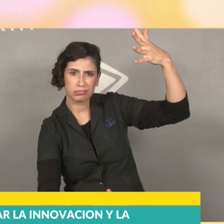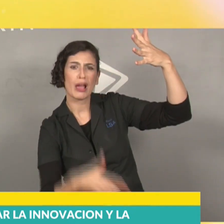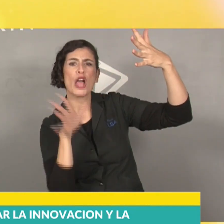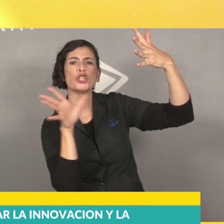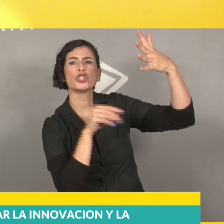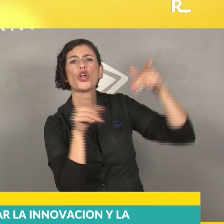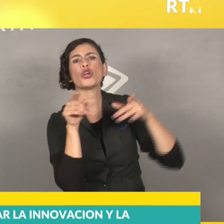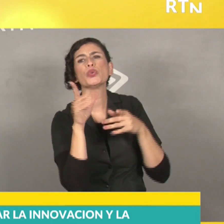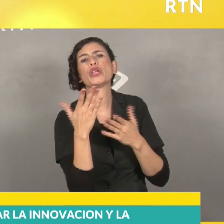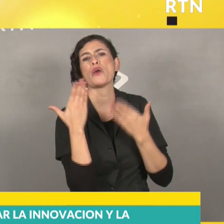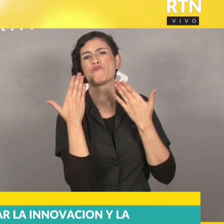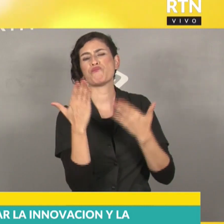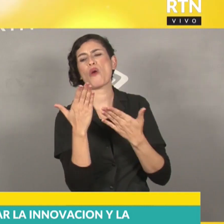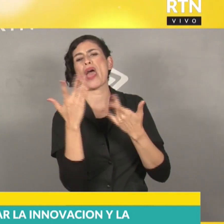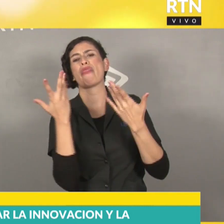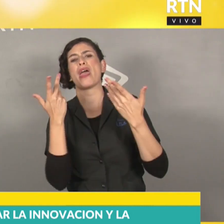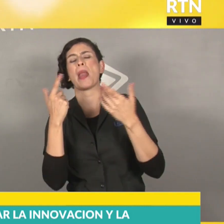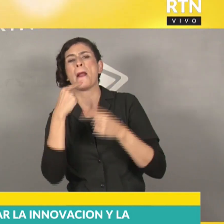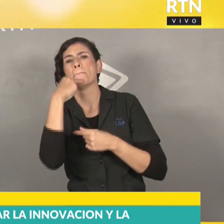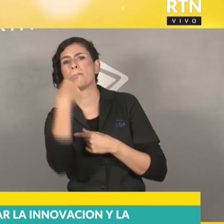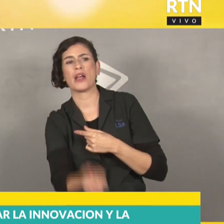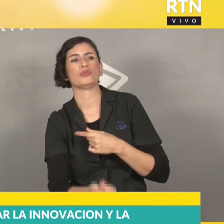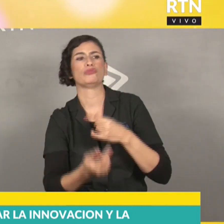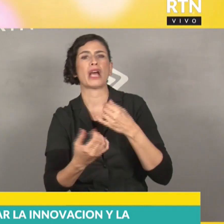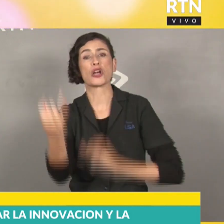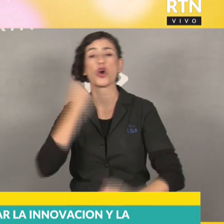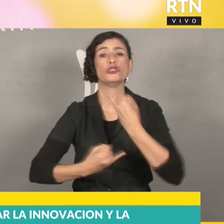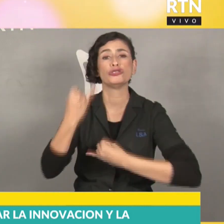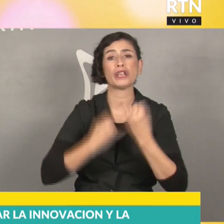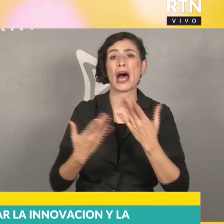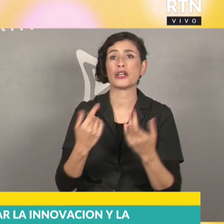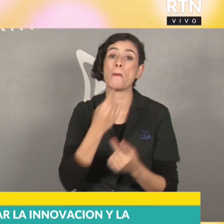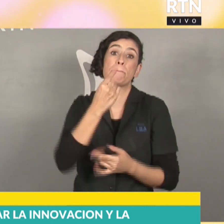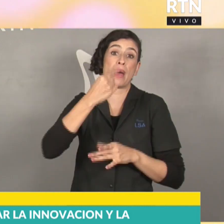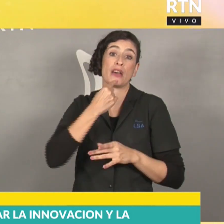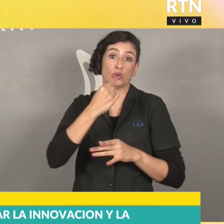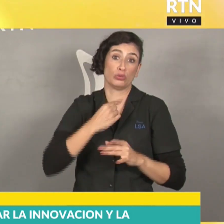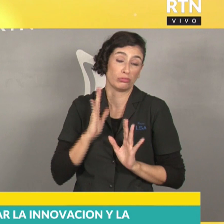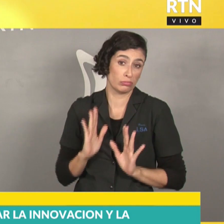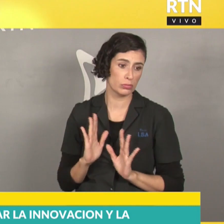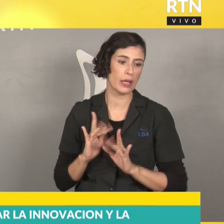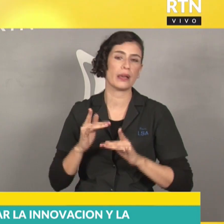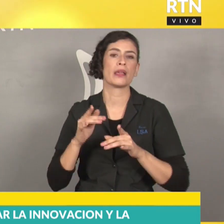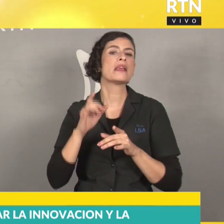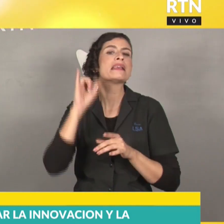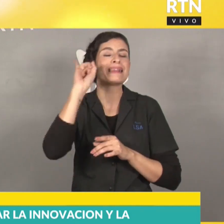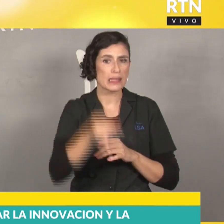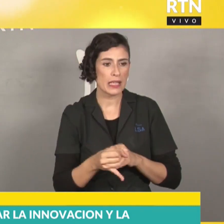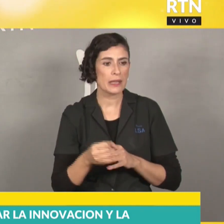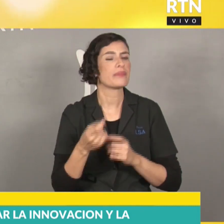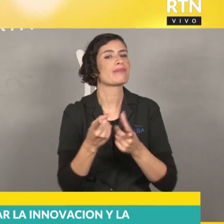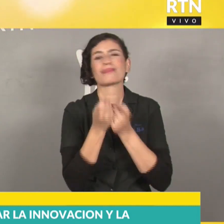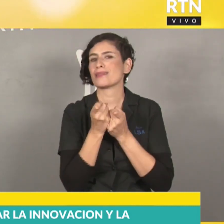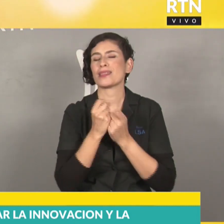acceder, es completar un formulario contándonos la idea, ¿sí? Puntualmente lo que les pedimos como requerimiento es que sean un